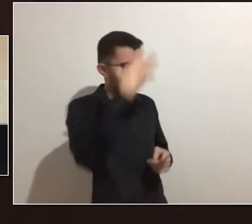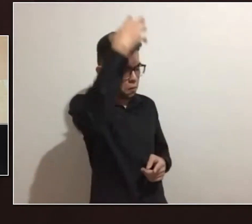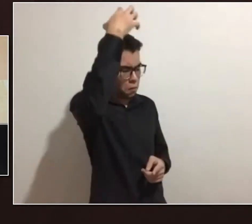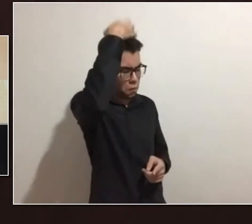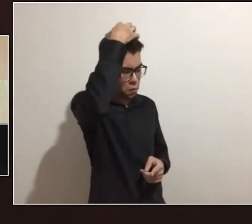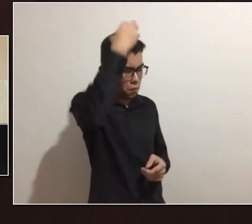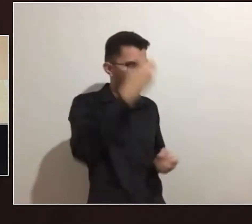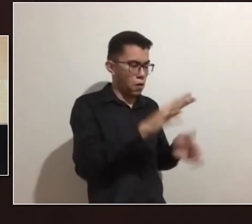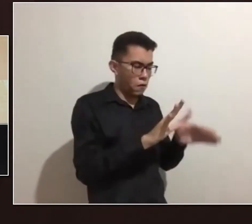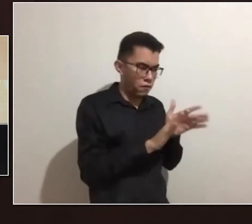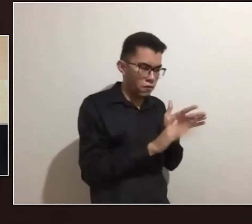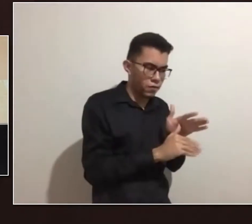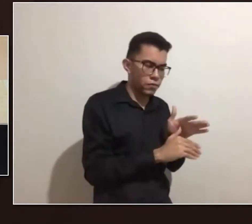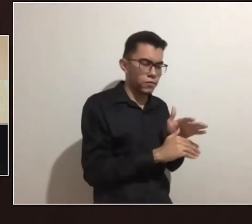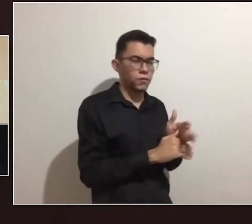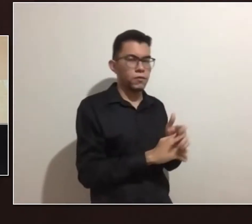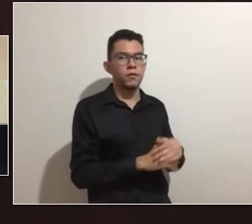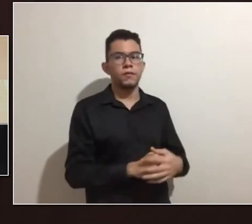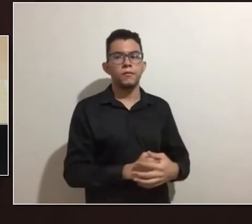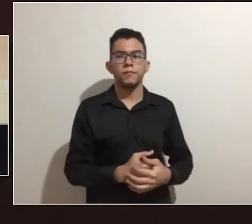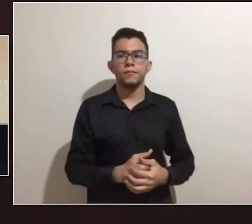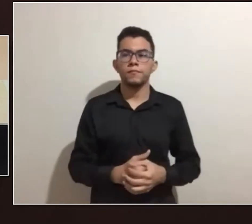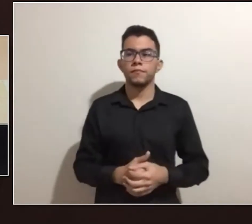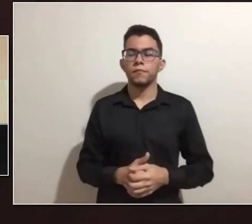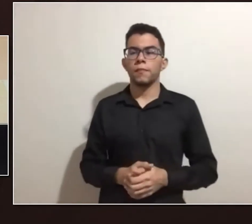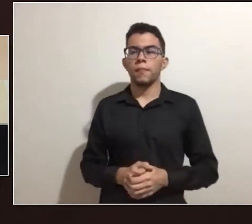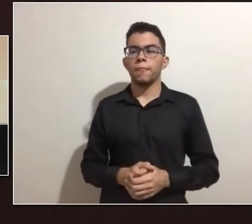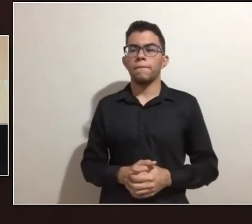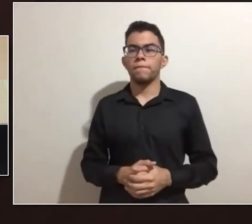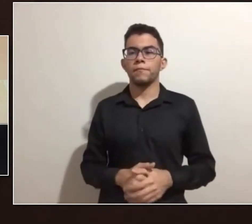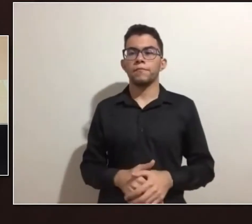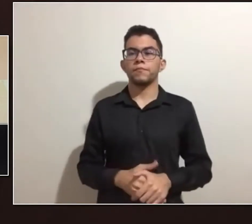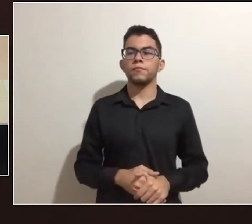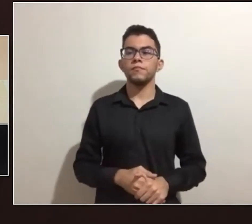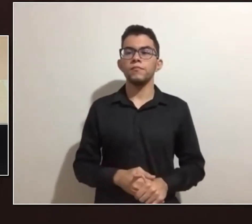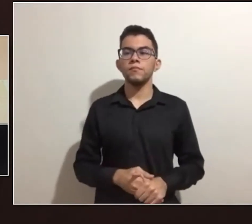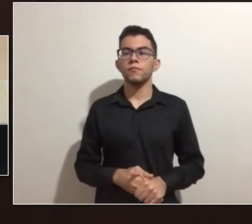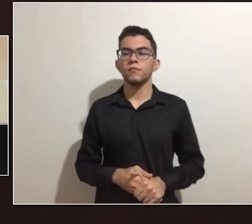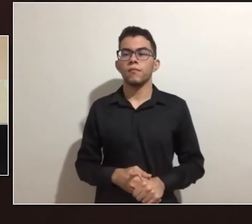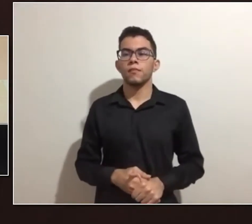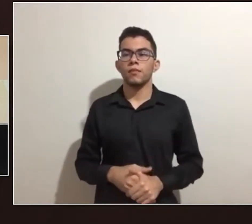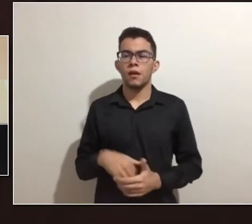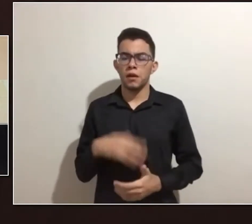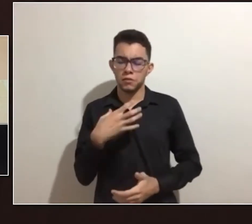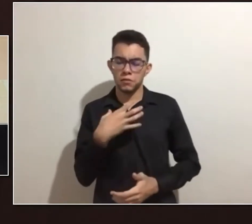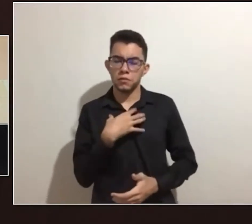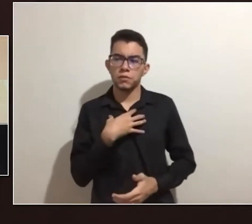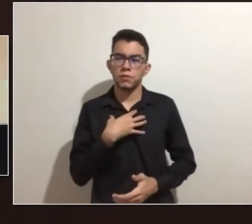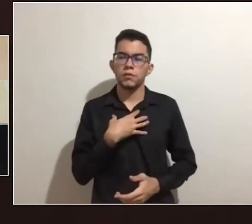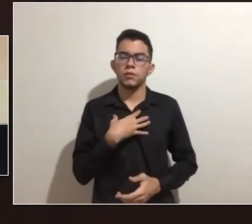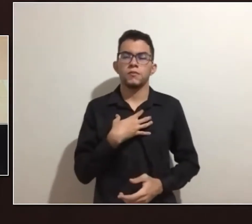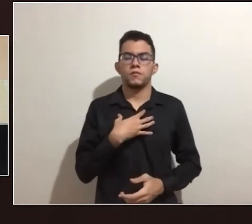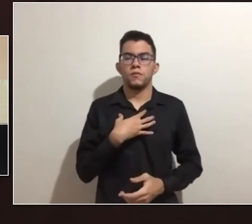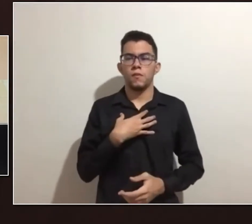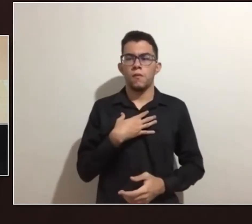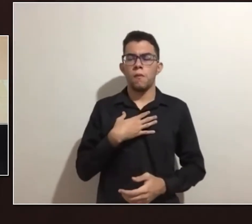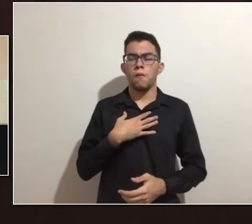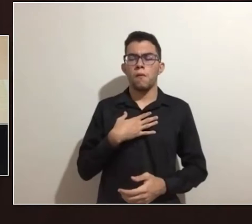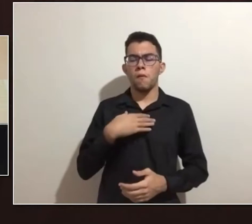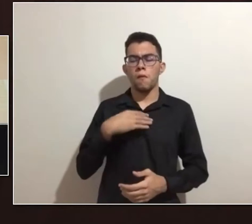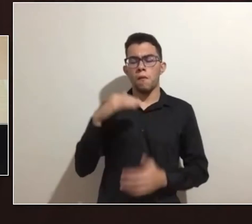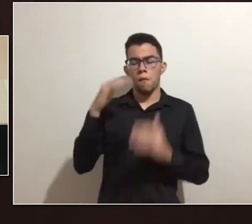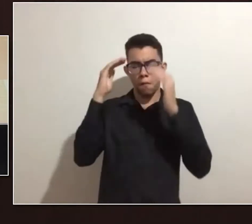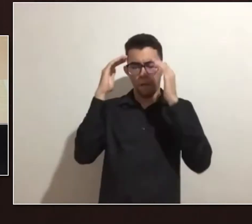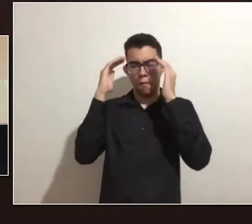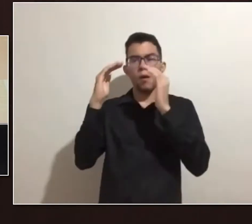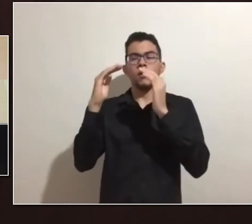Senhor, hoje de manhã orando com os irmãos, eu falei isso para os irmãos, eu me sinto privilegiado por viver nessa época